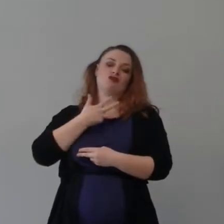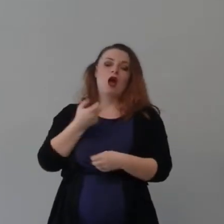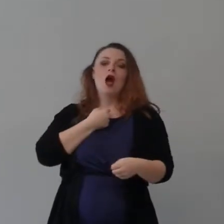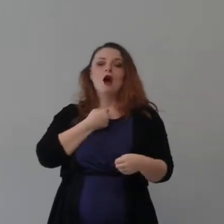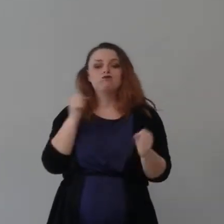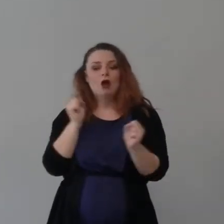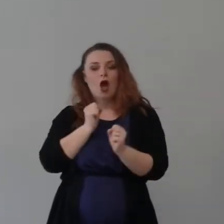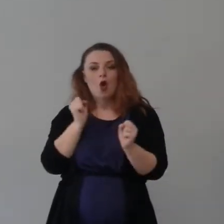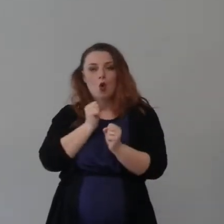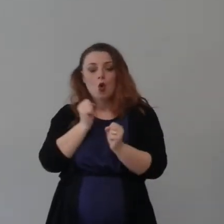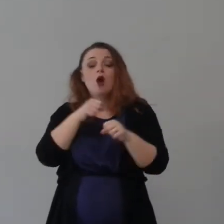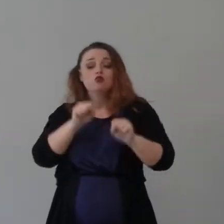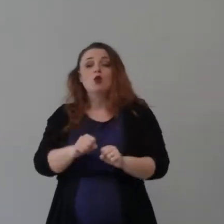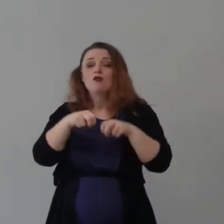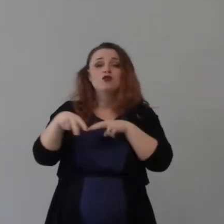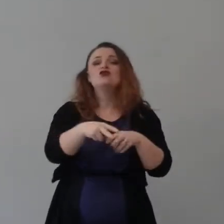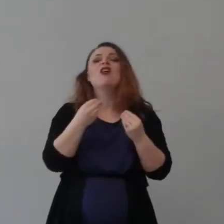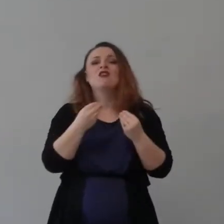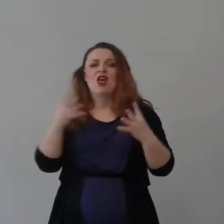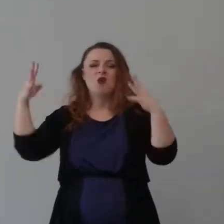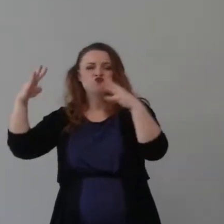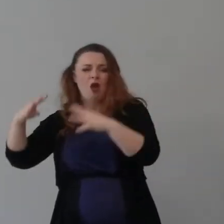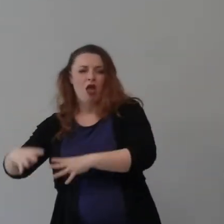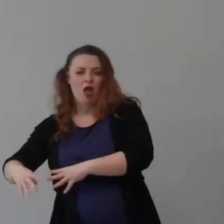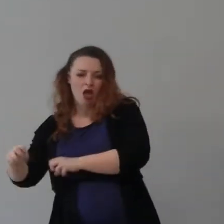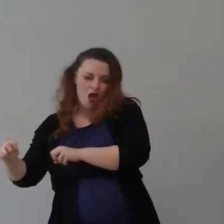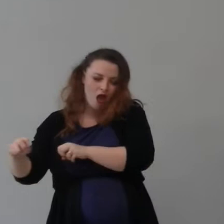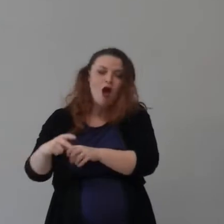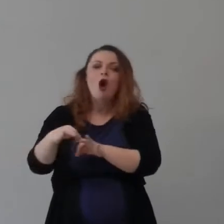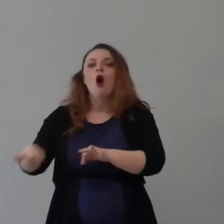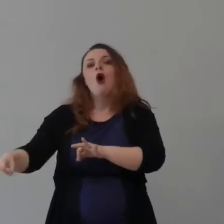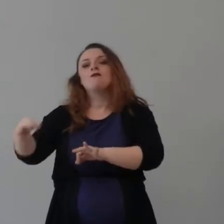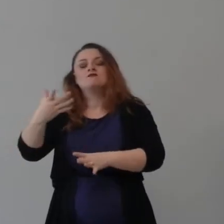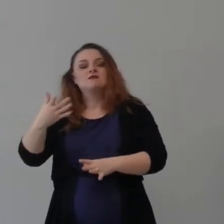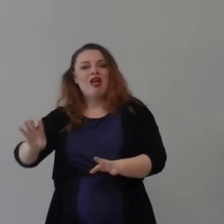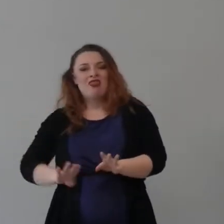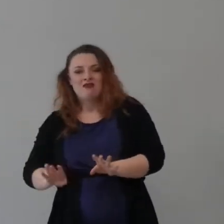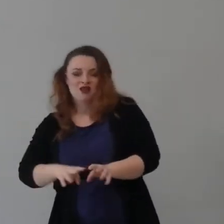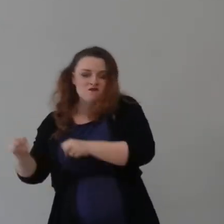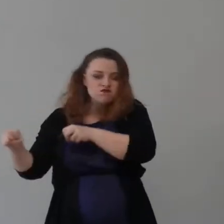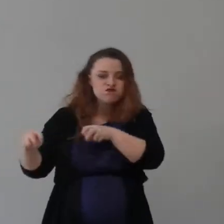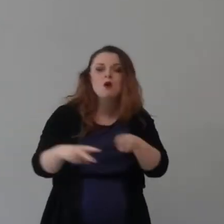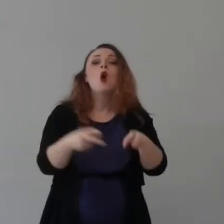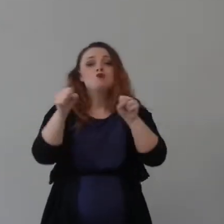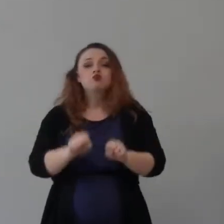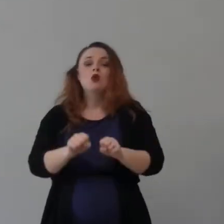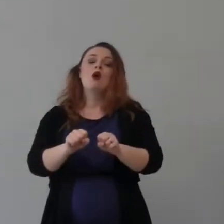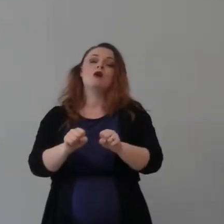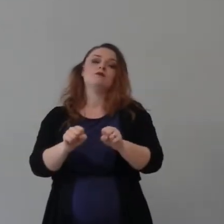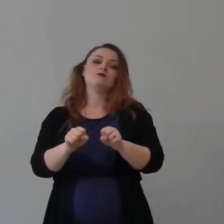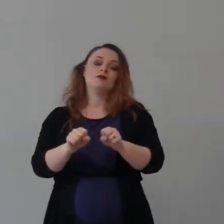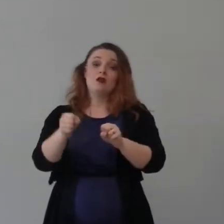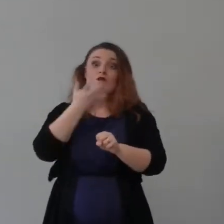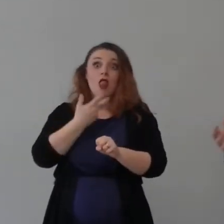fuggendo da una guerra, fuggendo da una carestia. Se volete uno spaccato di questa realtà